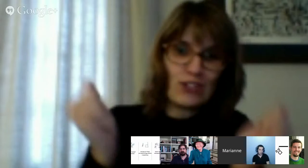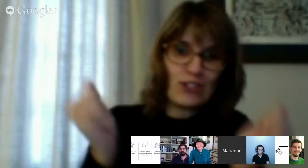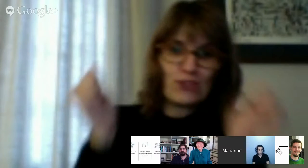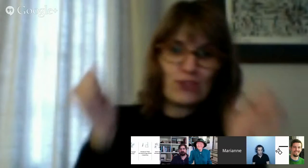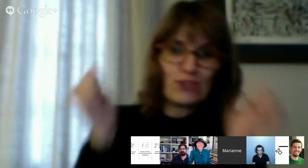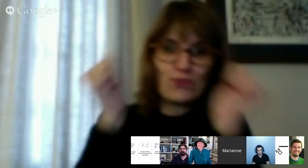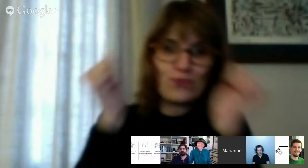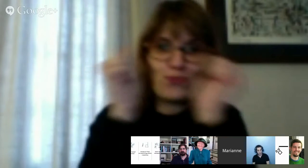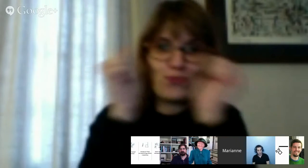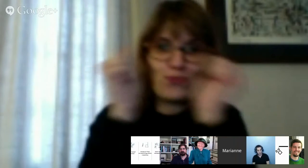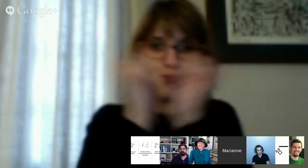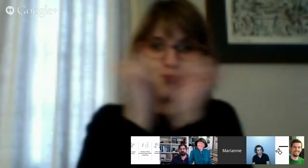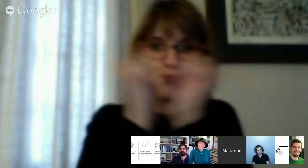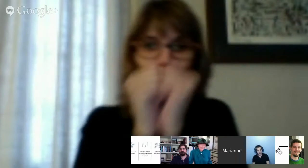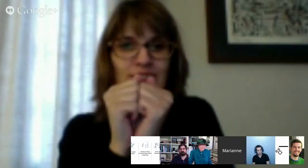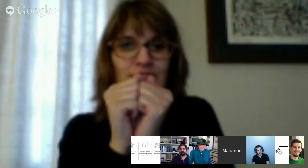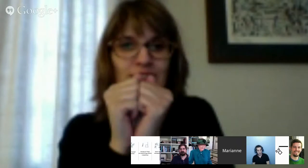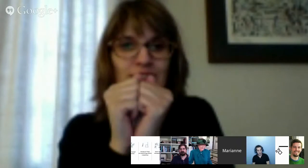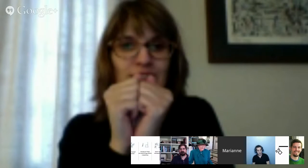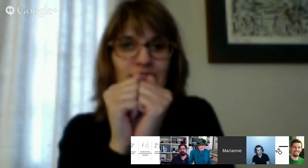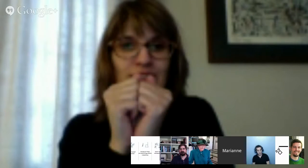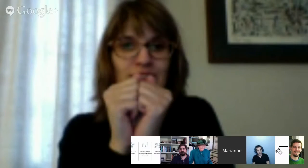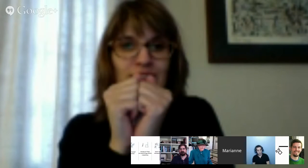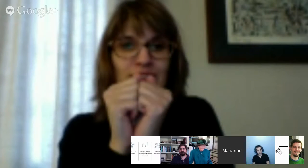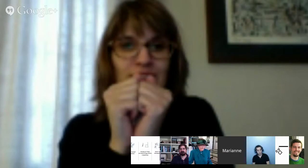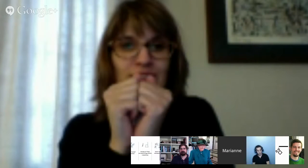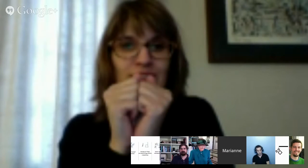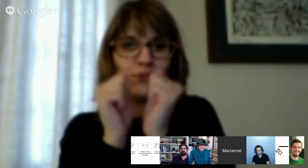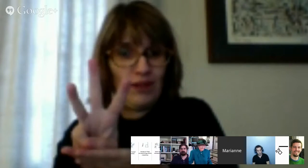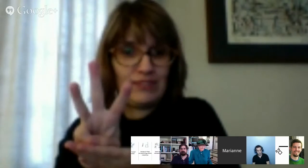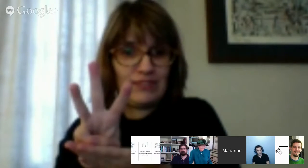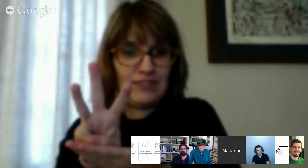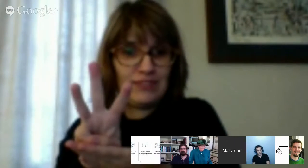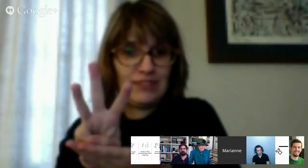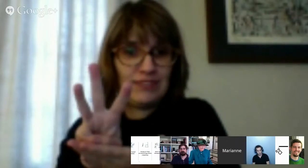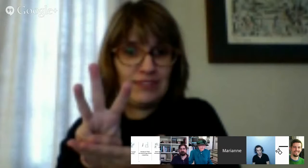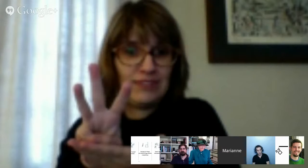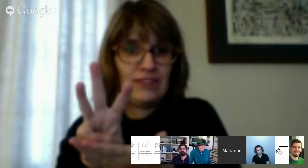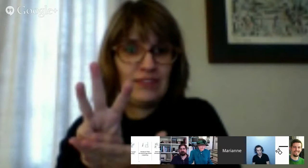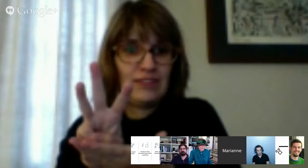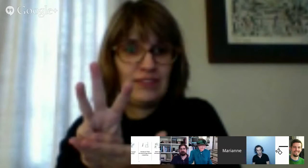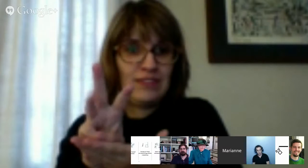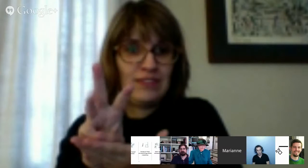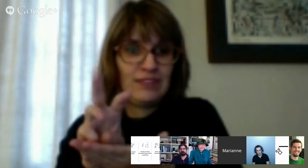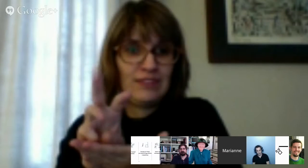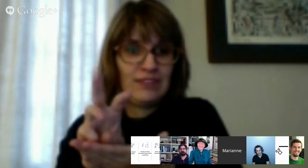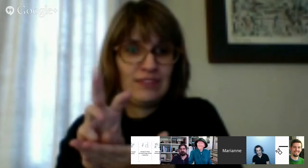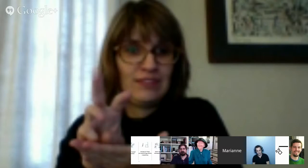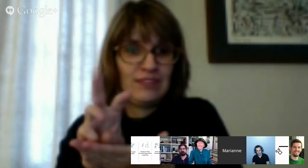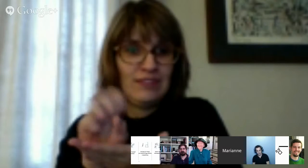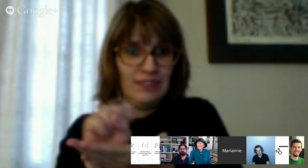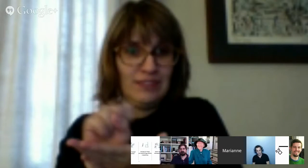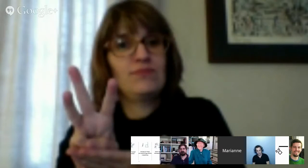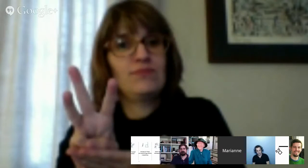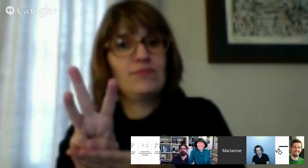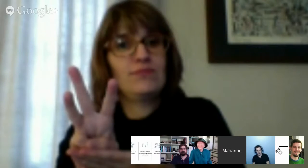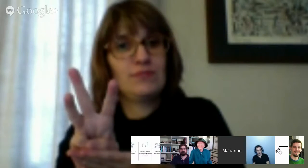desenhou, e isso junto com o sign writing.